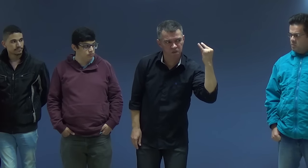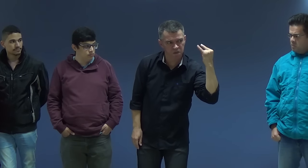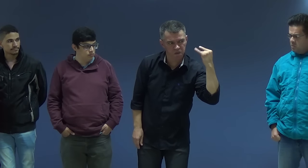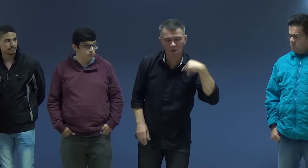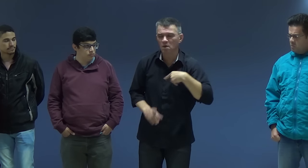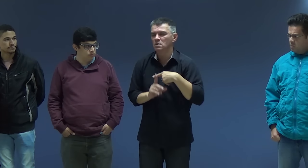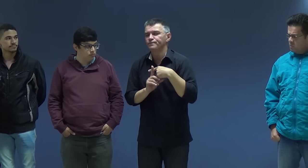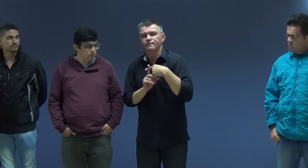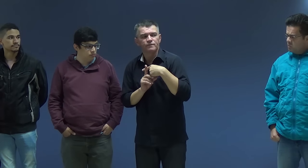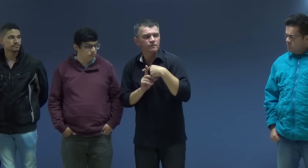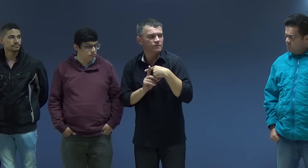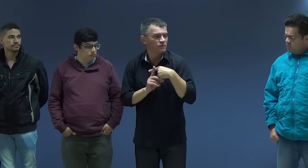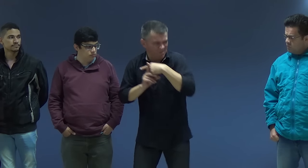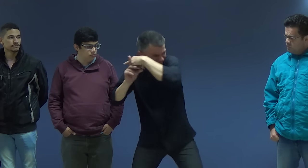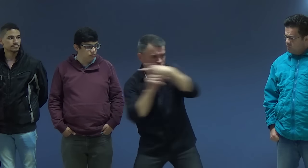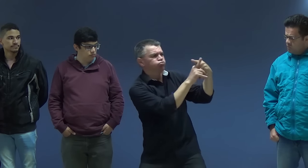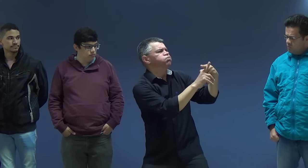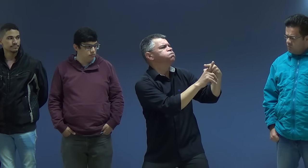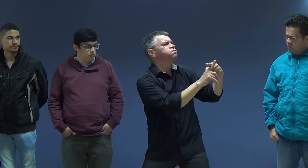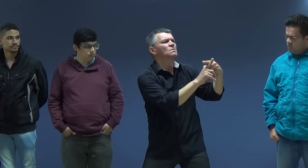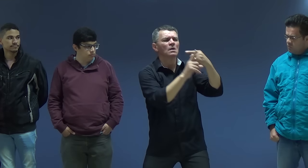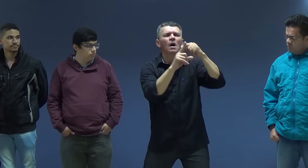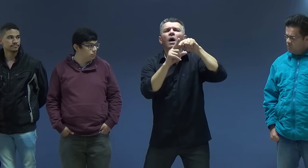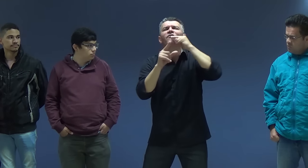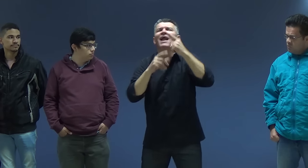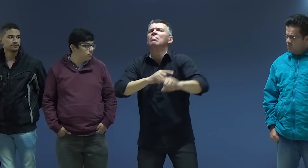exemplo, vem alguma coisa ali que vai dentro de você e você mostra essa cruz.